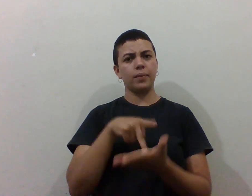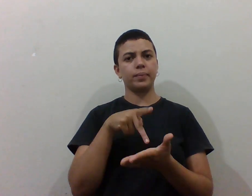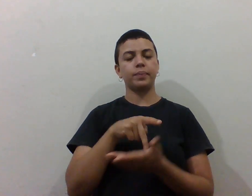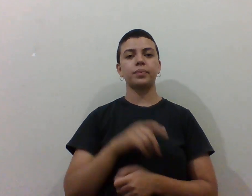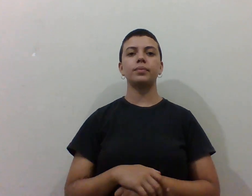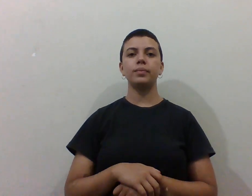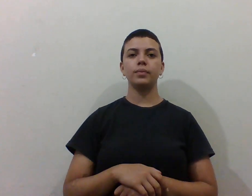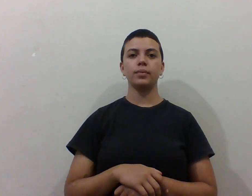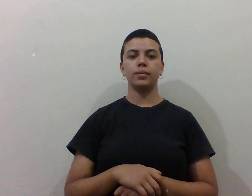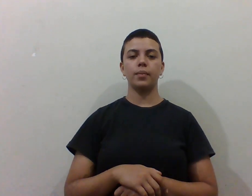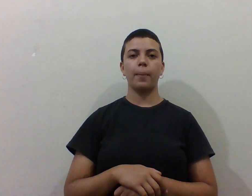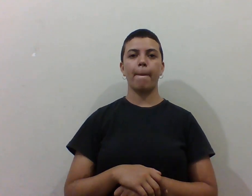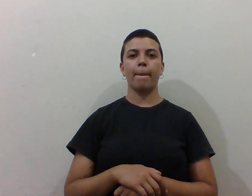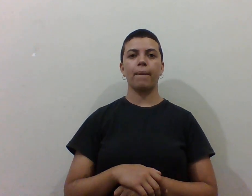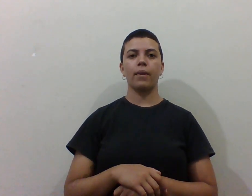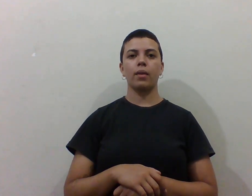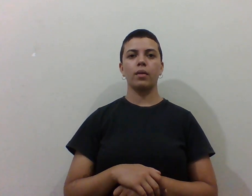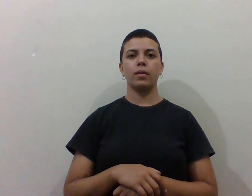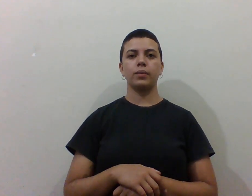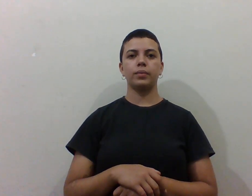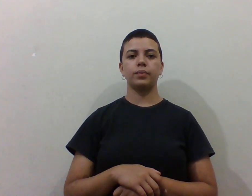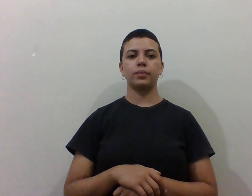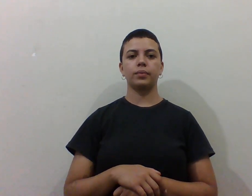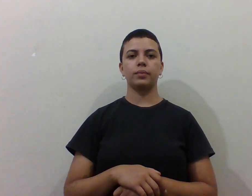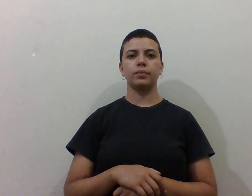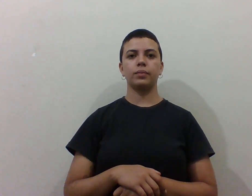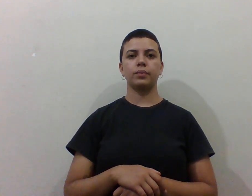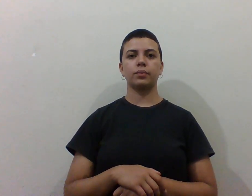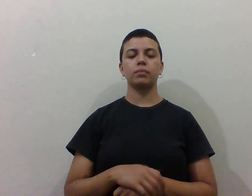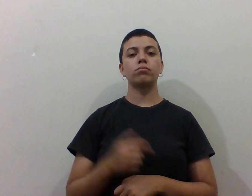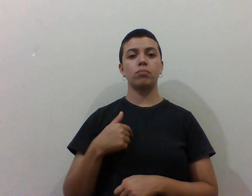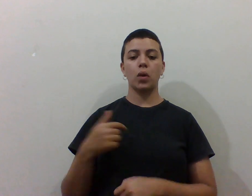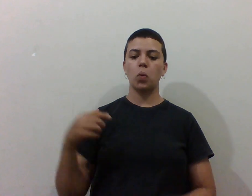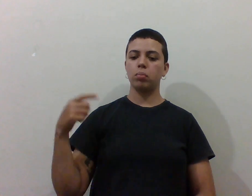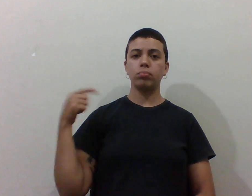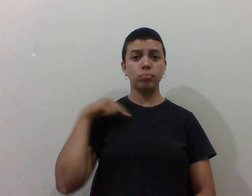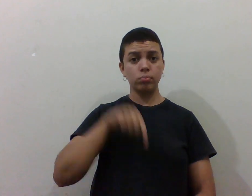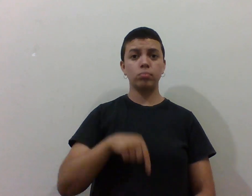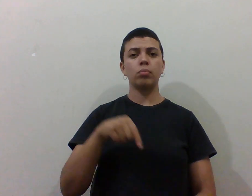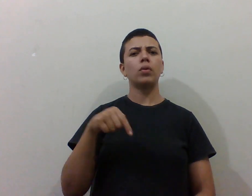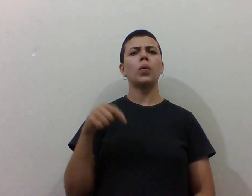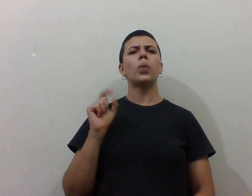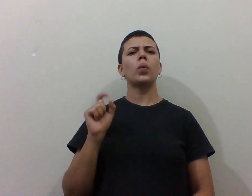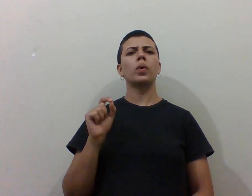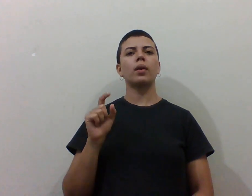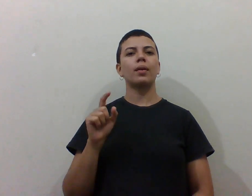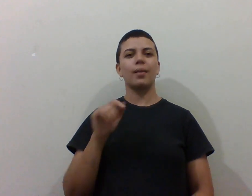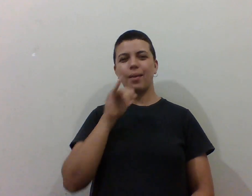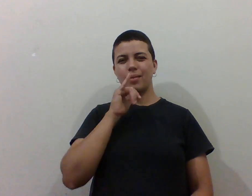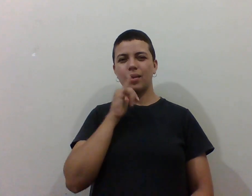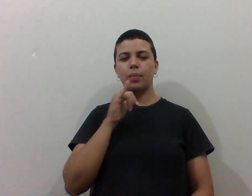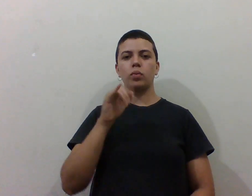para fazer uma observação. Essa história de conquista de direitos fundamentais e direitos humanos, inicialmente,